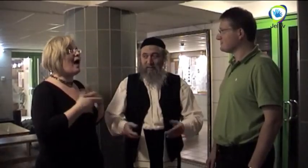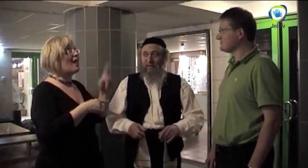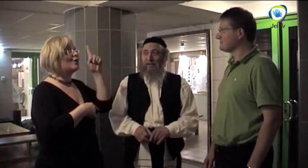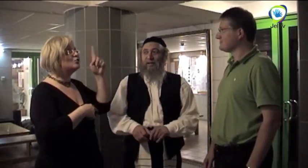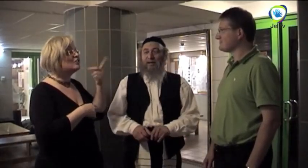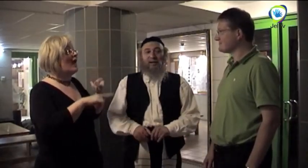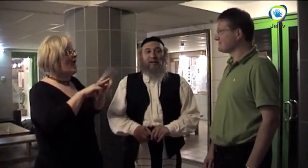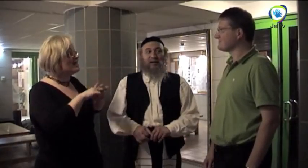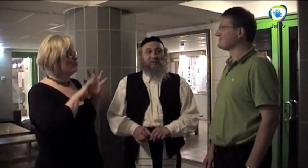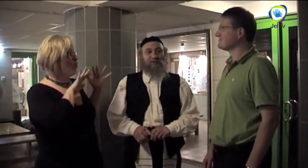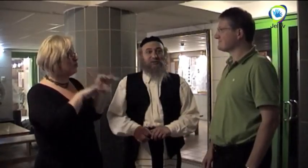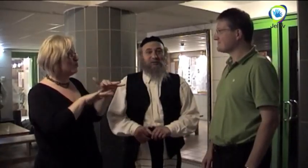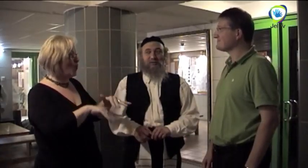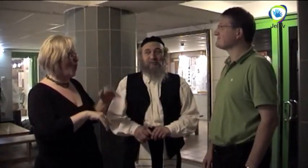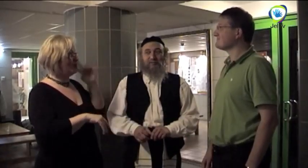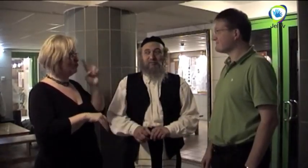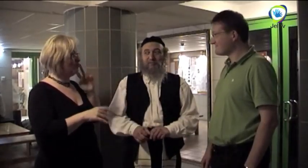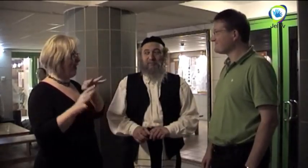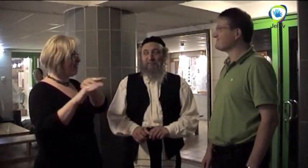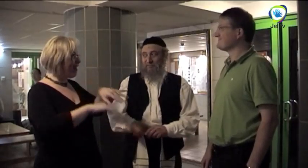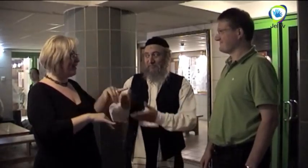többen, és